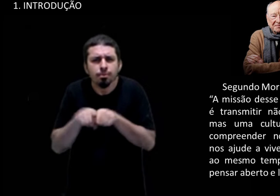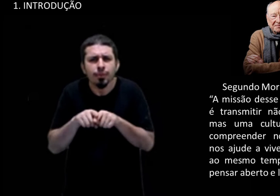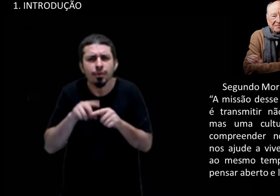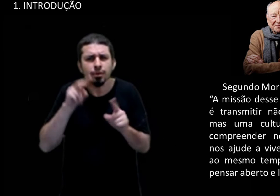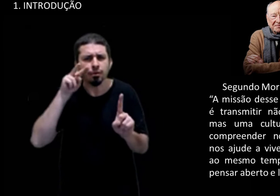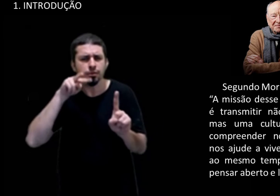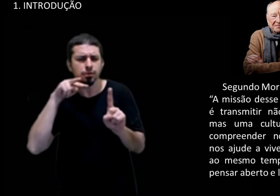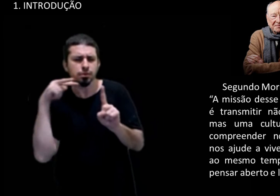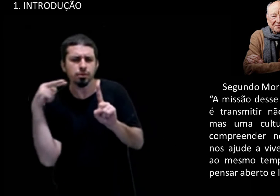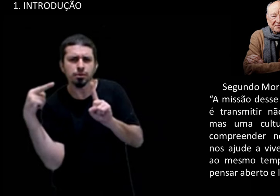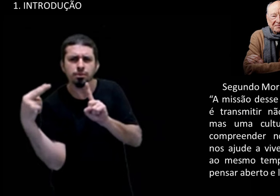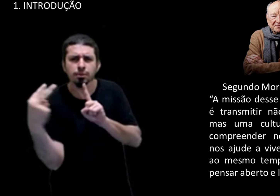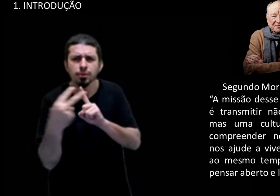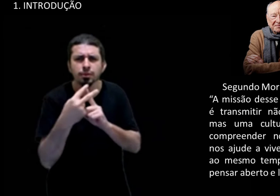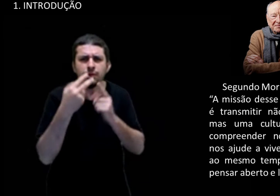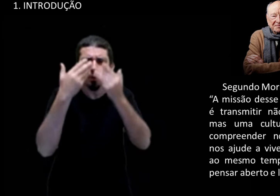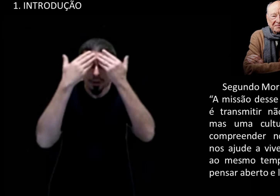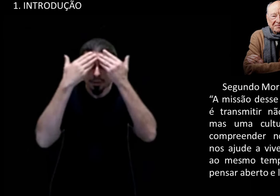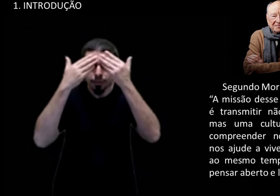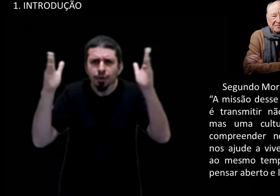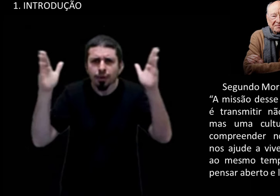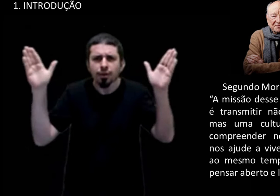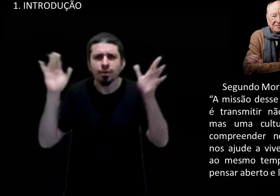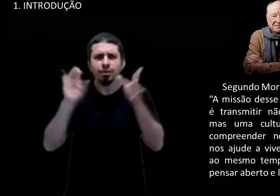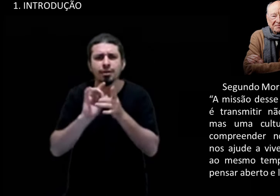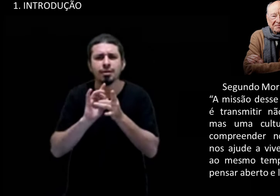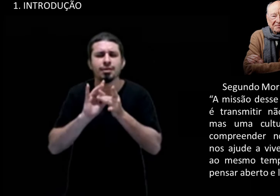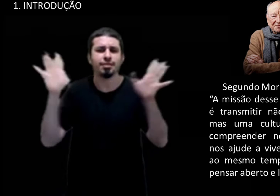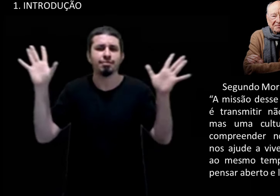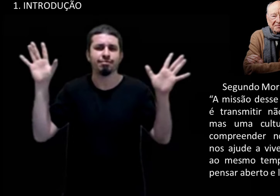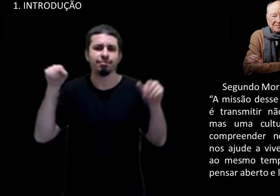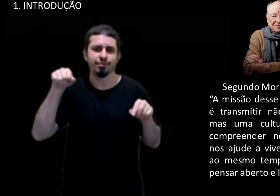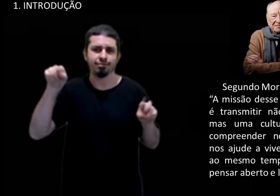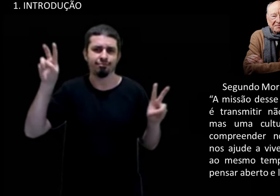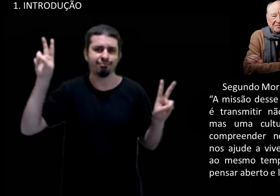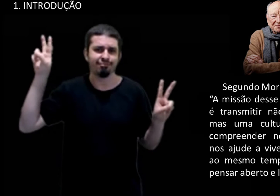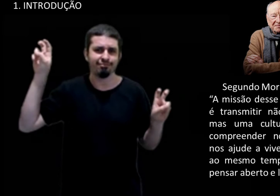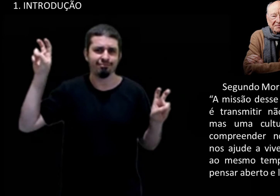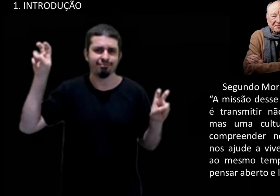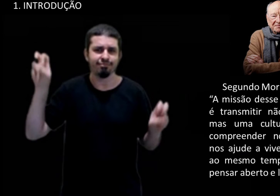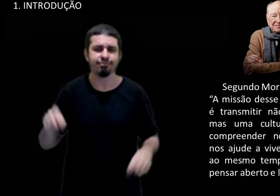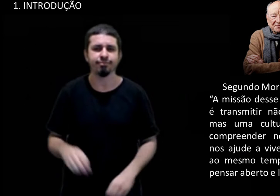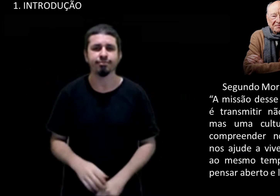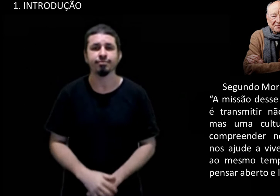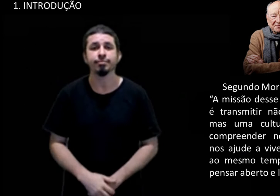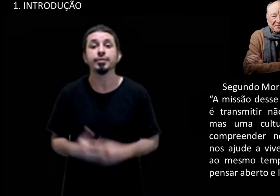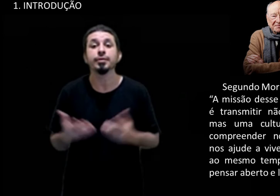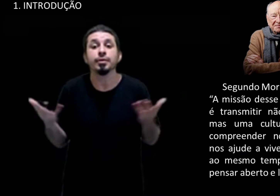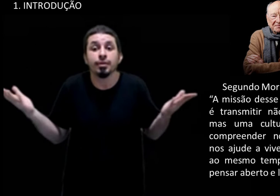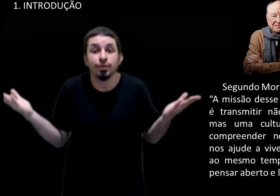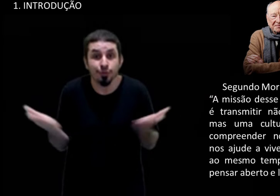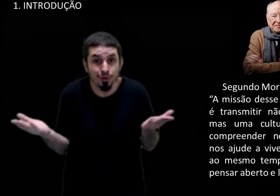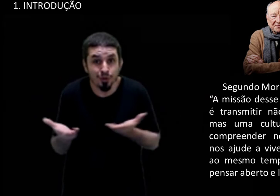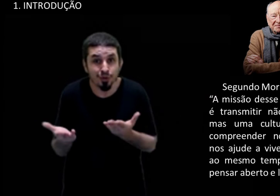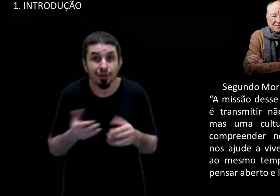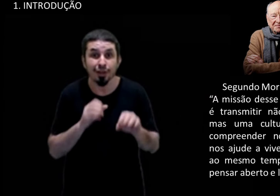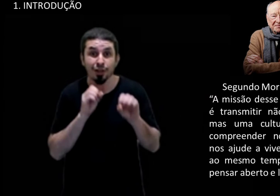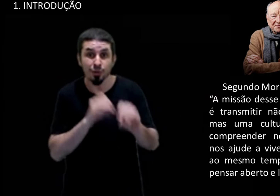um modo de pensar aberto e livre. Fecha aspas. Na contramão desse princípio, a